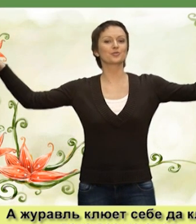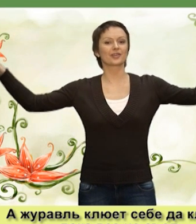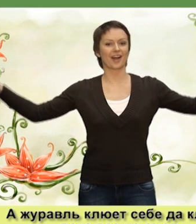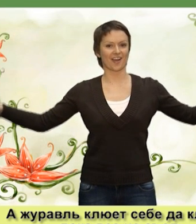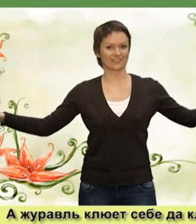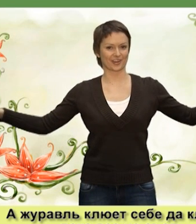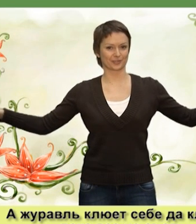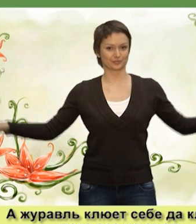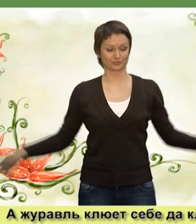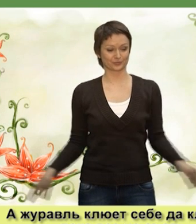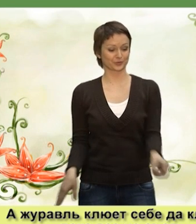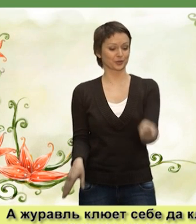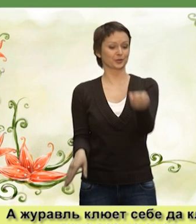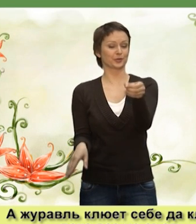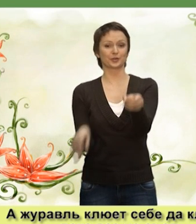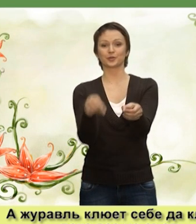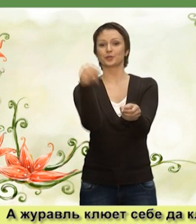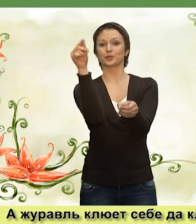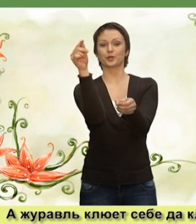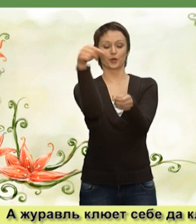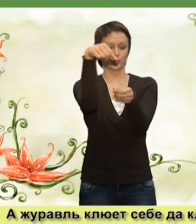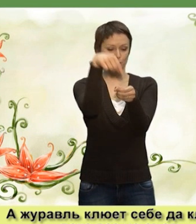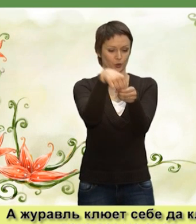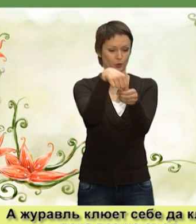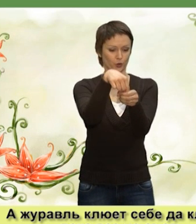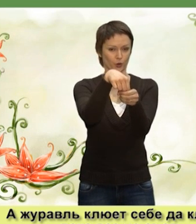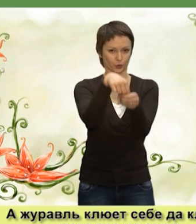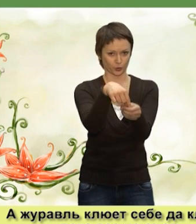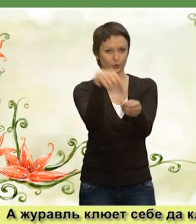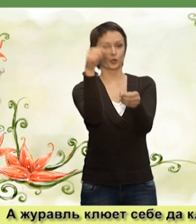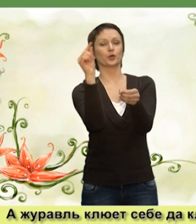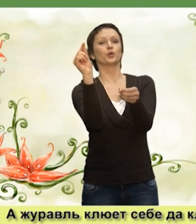а журавль клюет себе, да клюет,